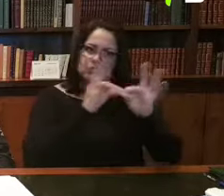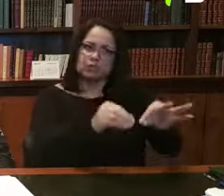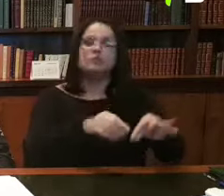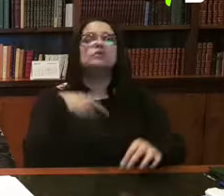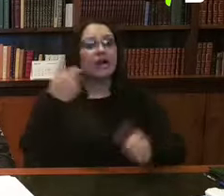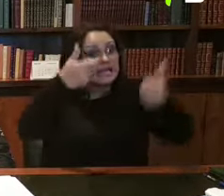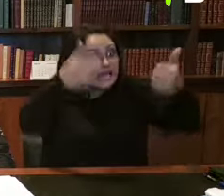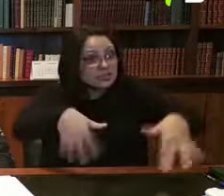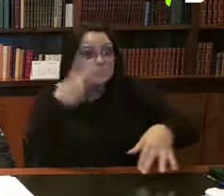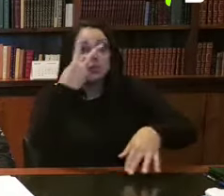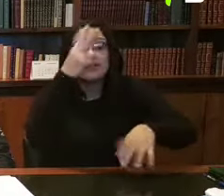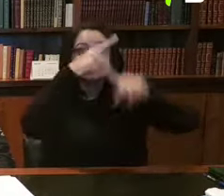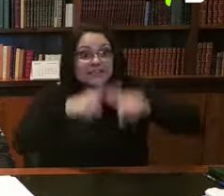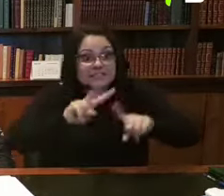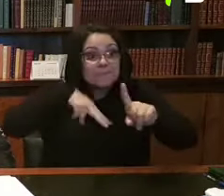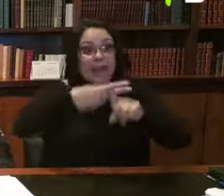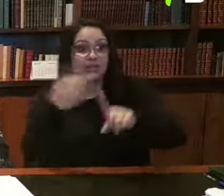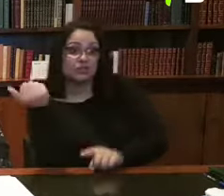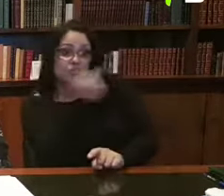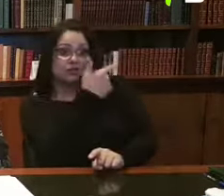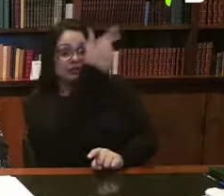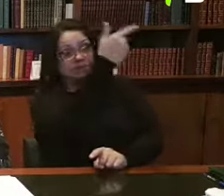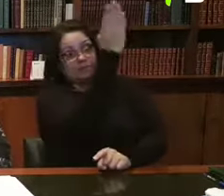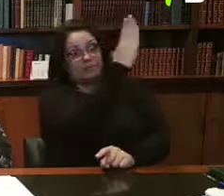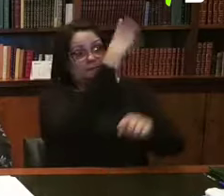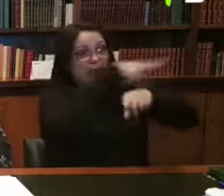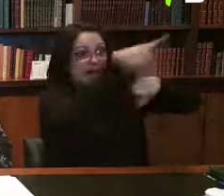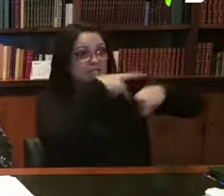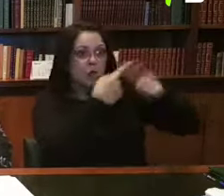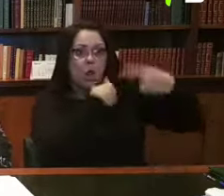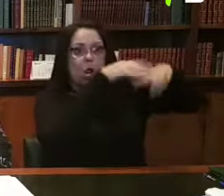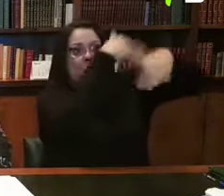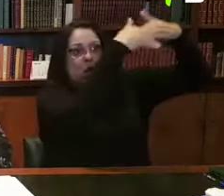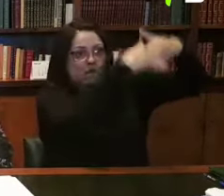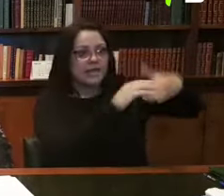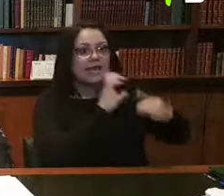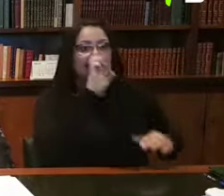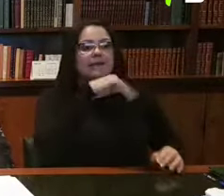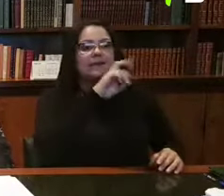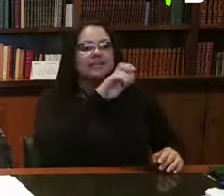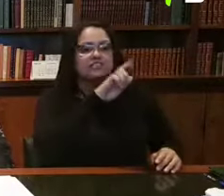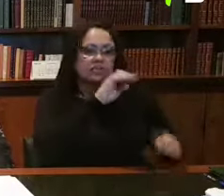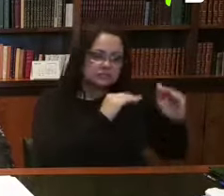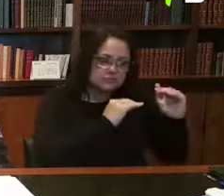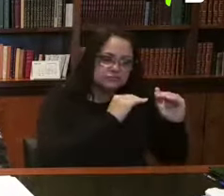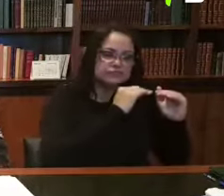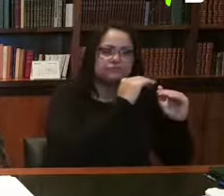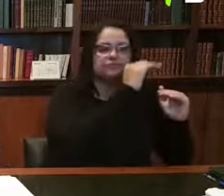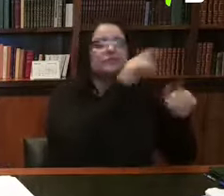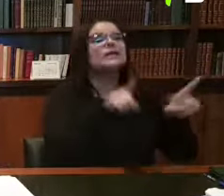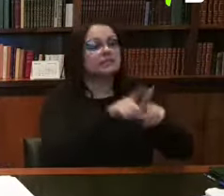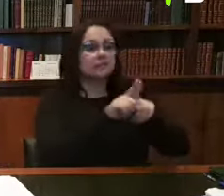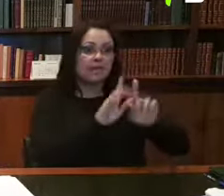do que os países emergentes e 10 por cento acima da média dos avançados também então o brasil ninguém